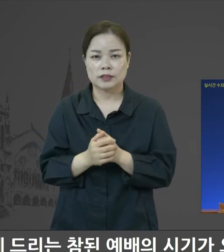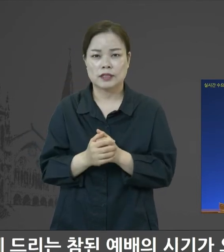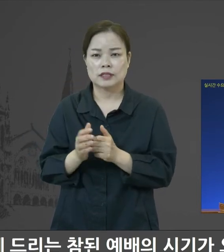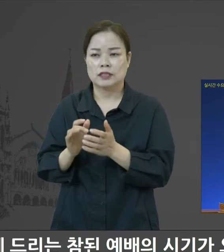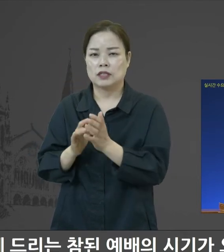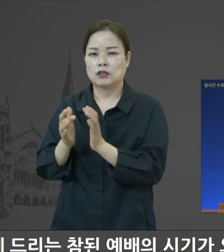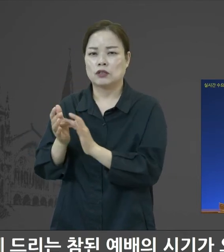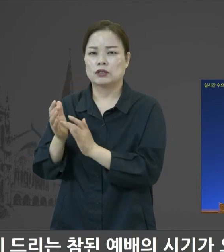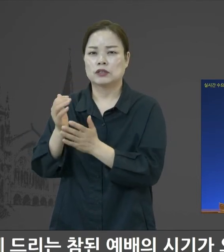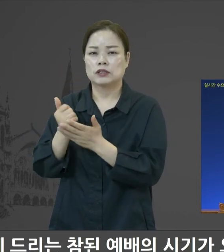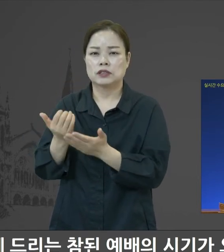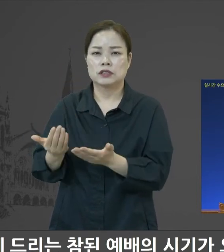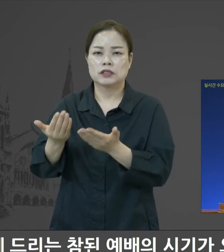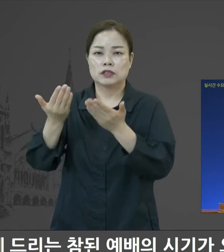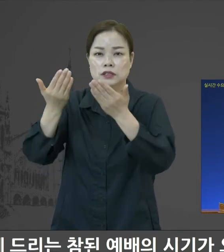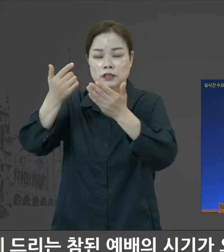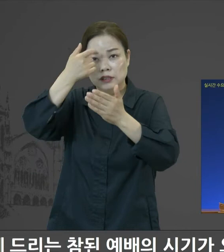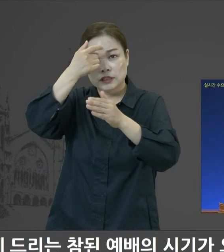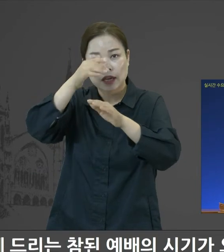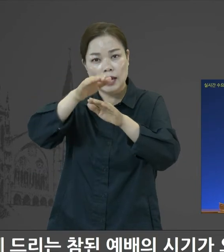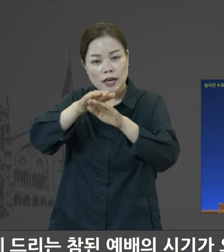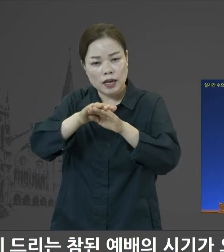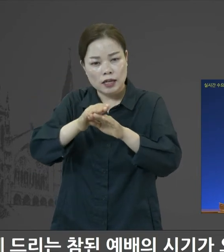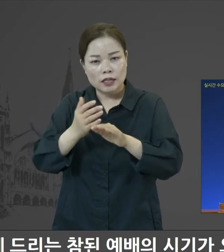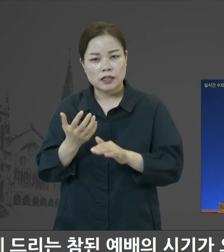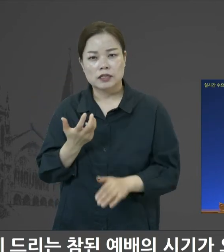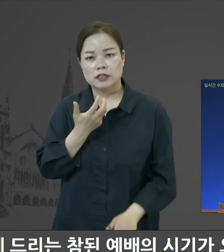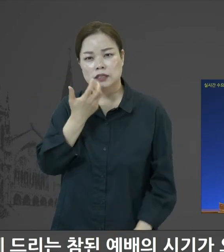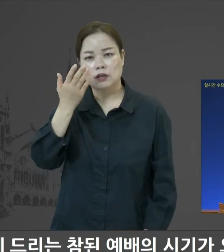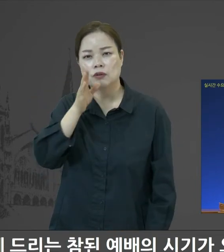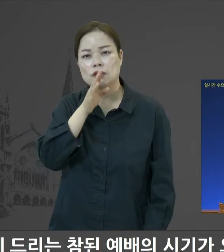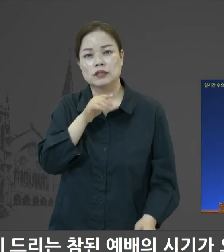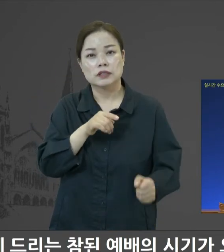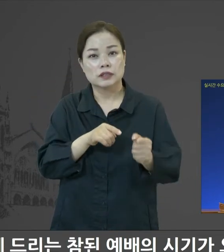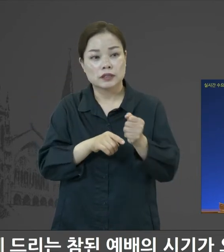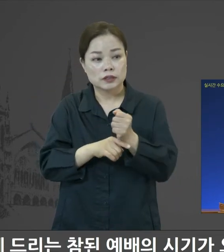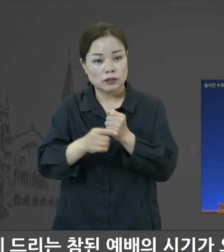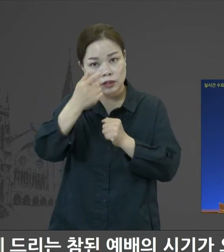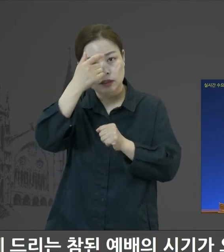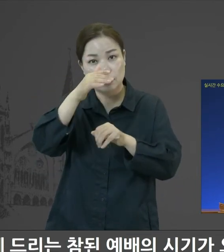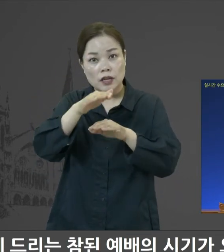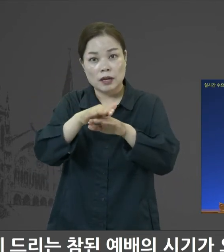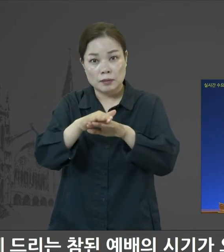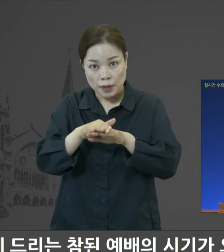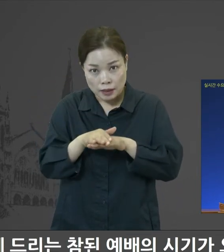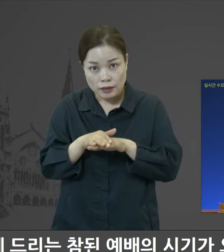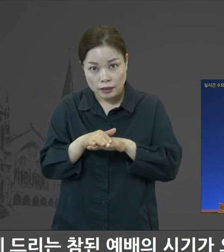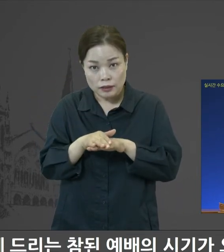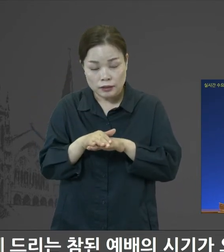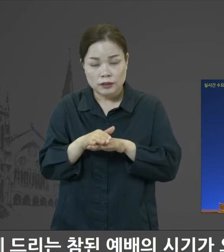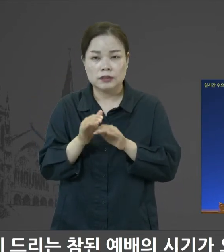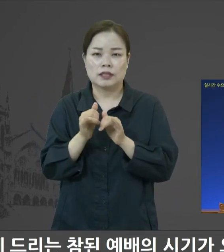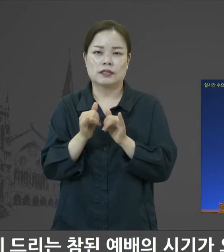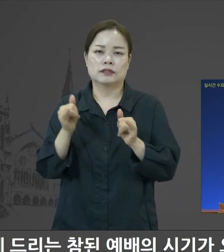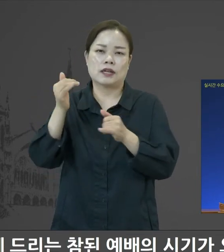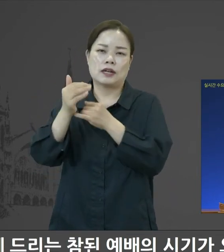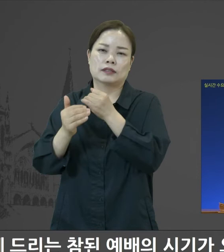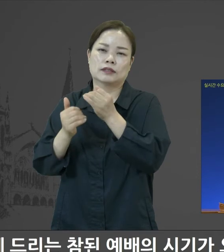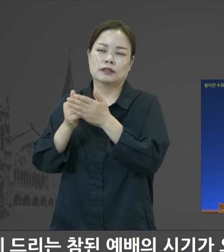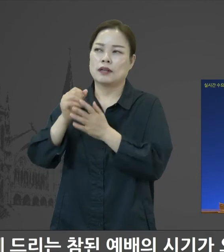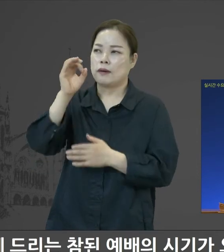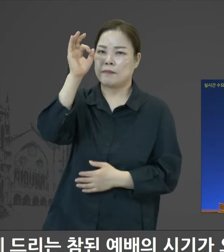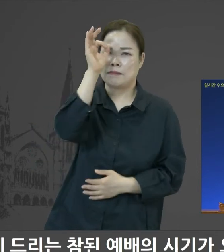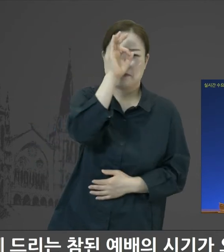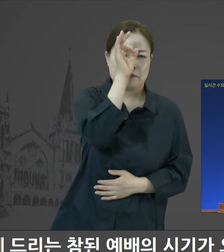예수 그리스도를 통해 드려지는 이 예배가 영과 진리로 드려지는 참된 예배이며, 이렇게 예배하는 자들을 하나님이